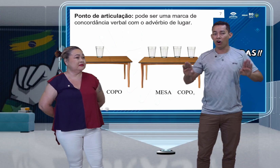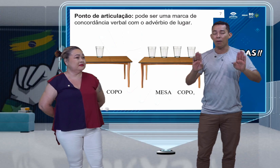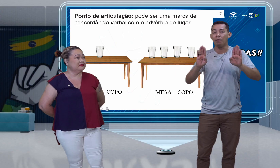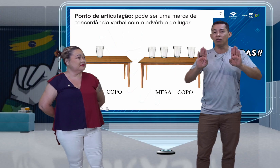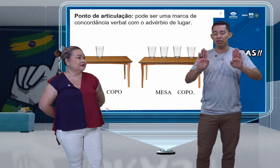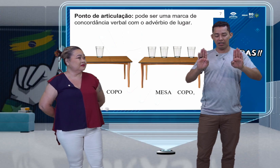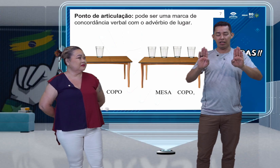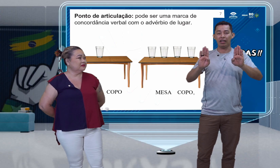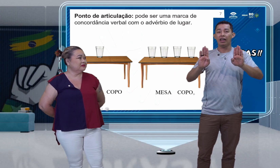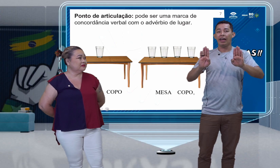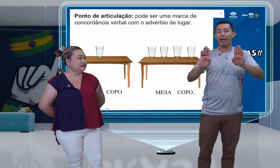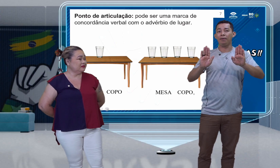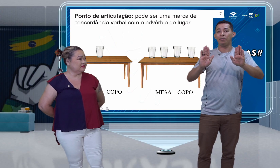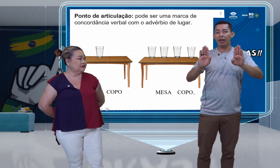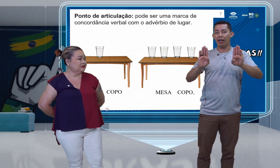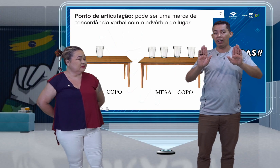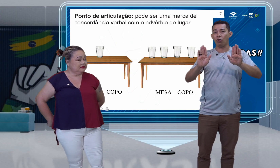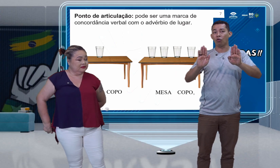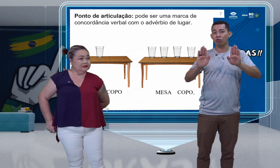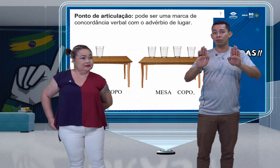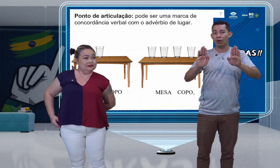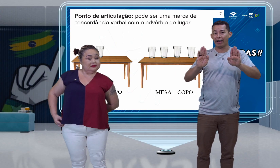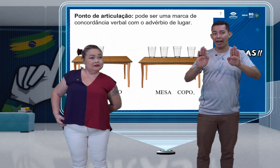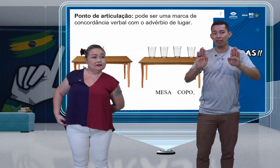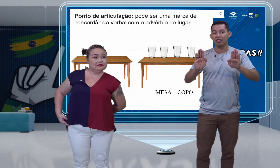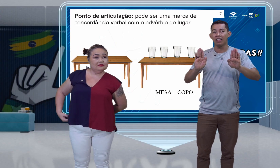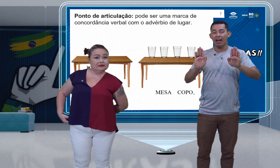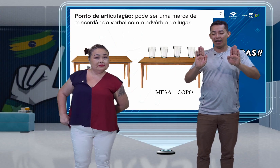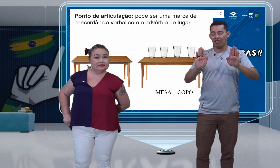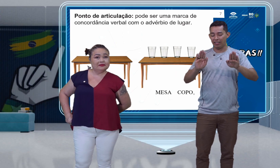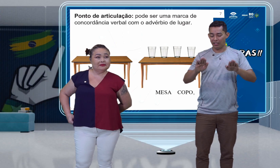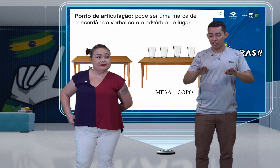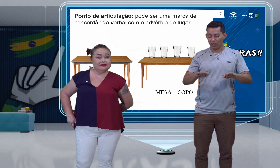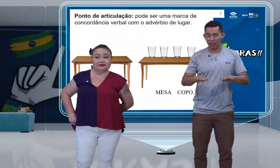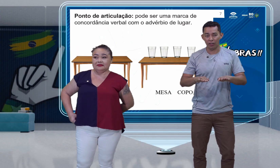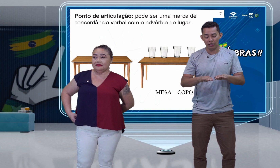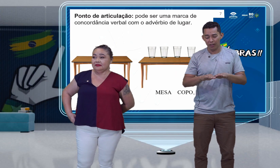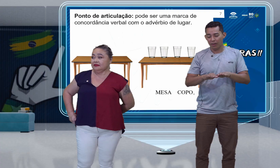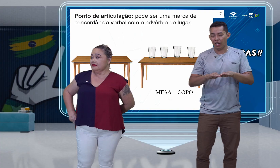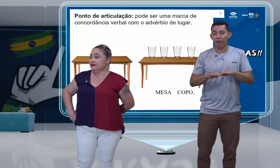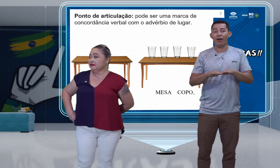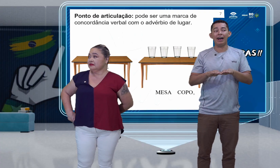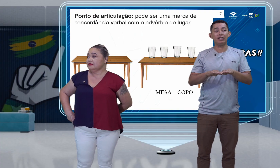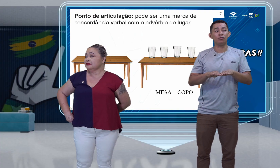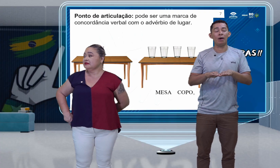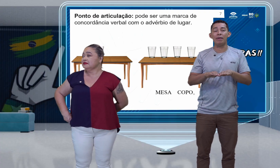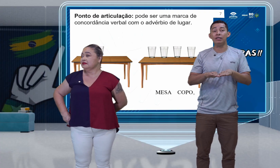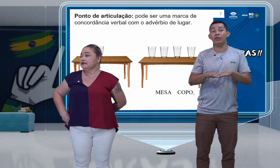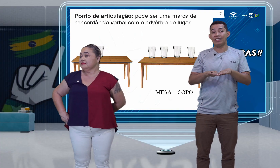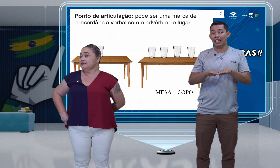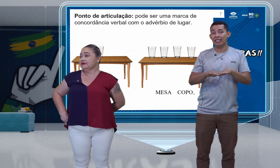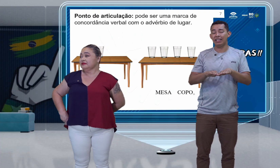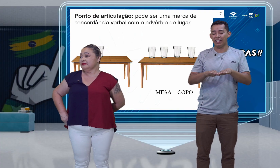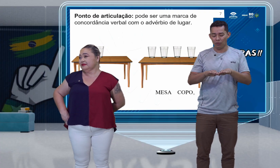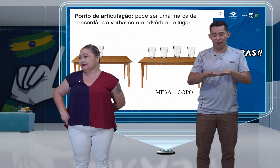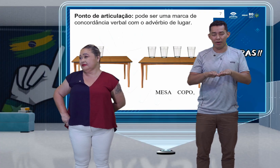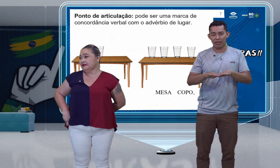ó, mãozinha aqui em B ou com os polegares aqui estendidinhos, e faço uma mesa já se desenhando uma mesa,